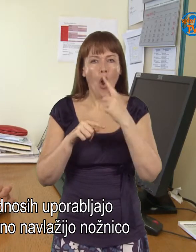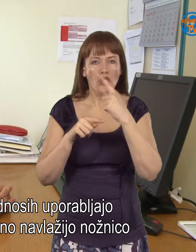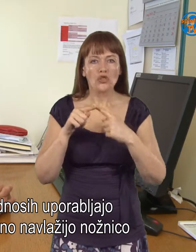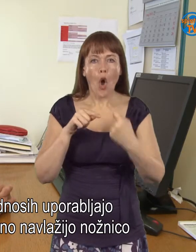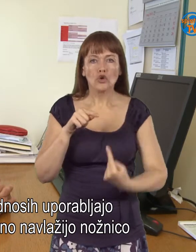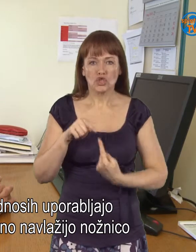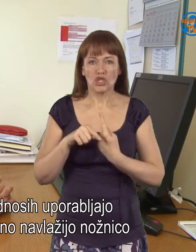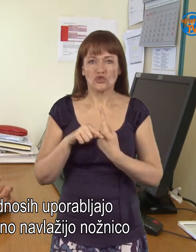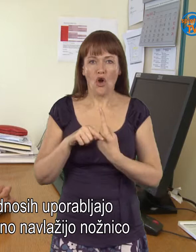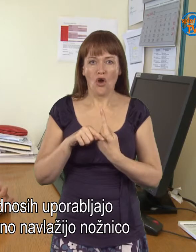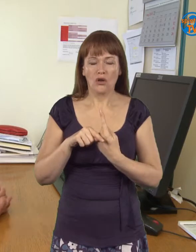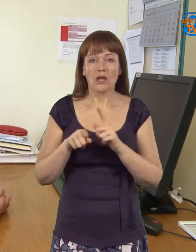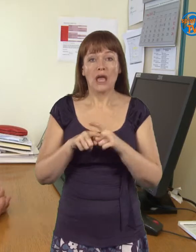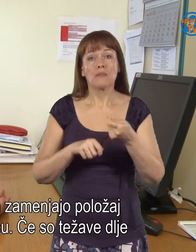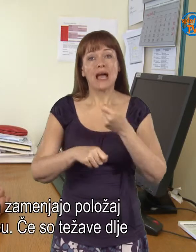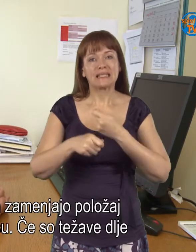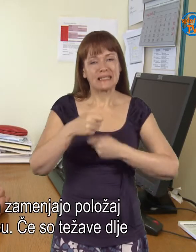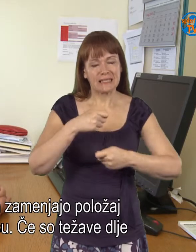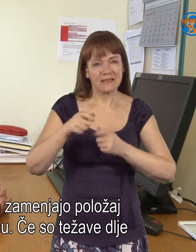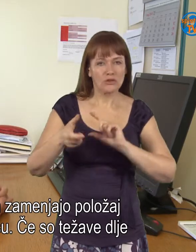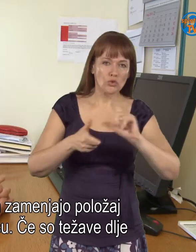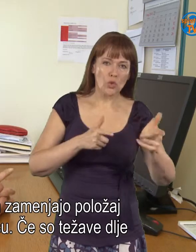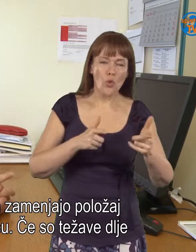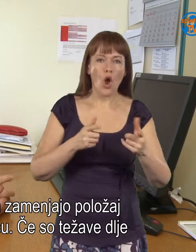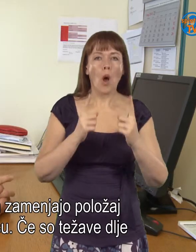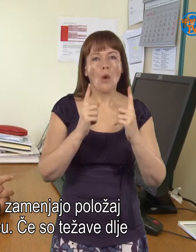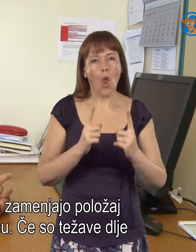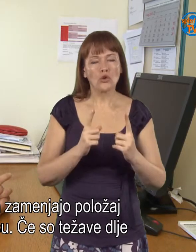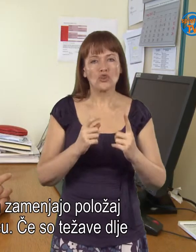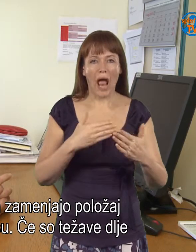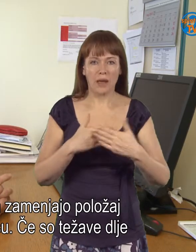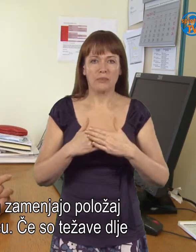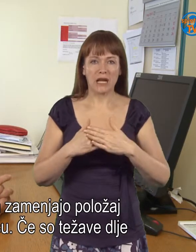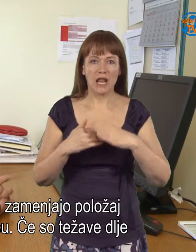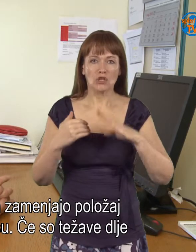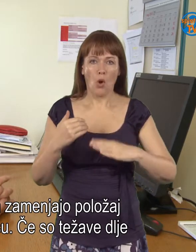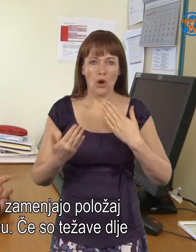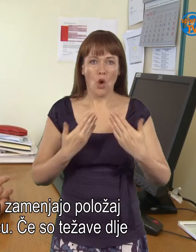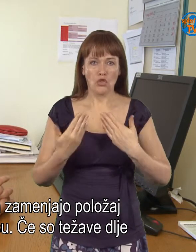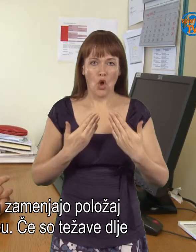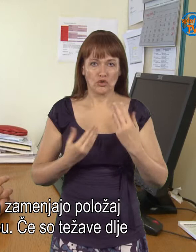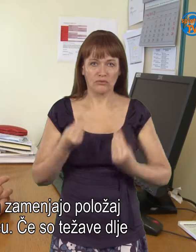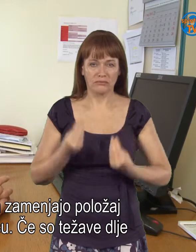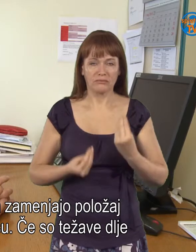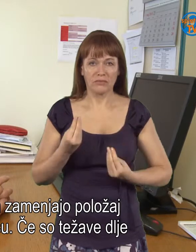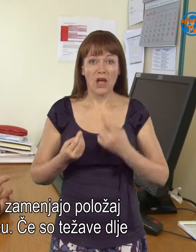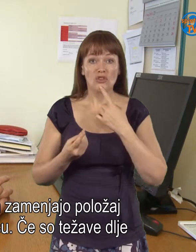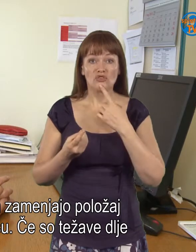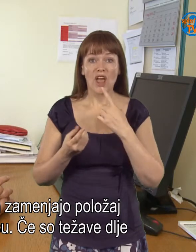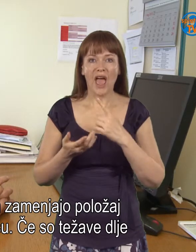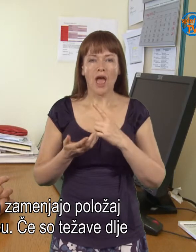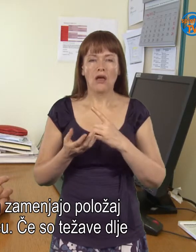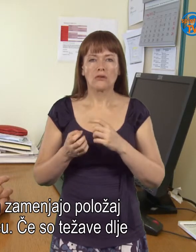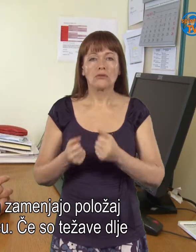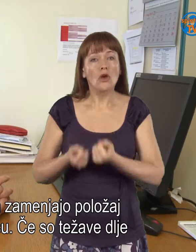in zamenjajo položaj pri spolnem odnosu. Če so težave dlje